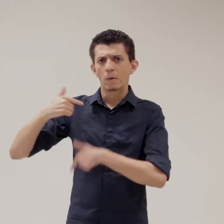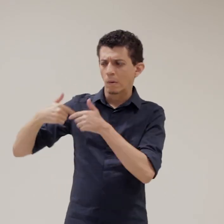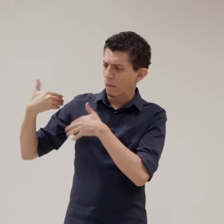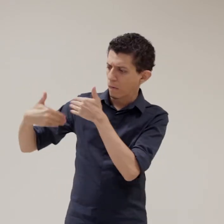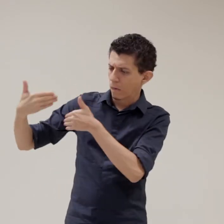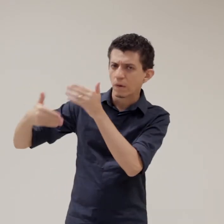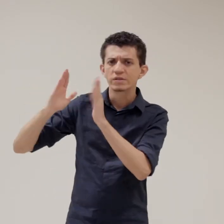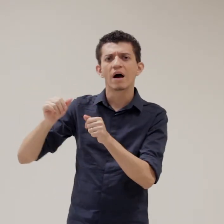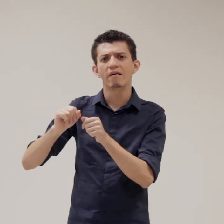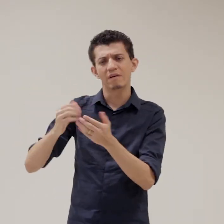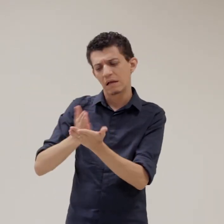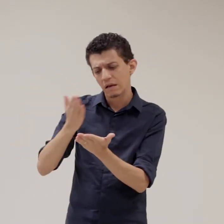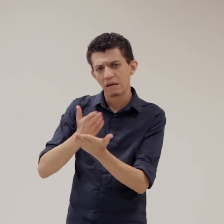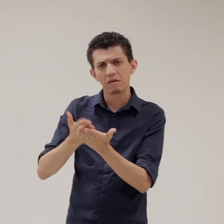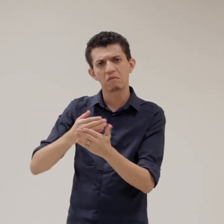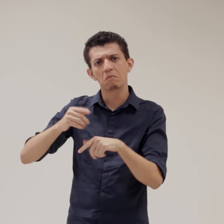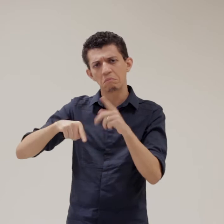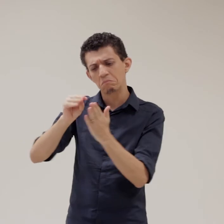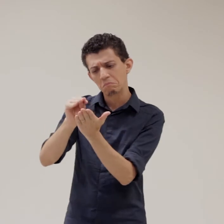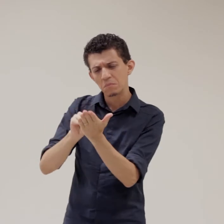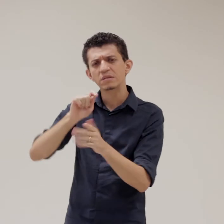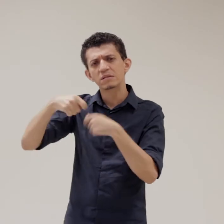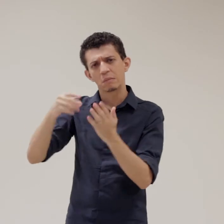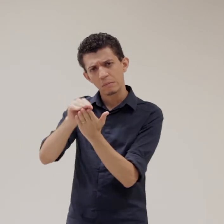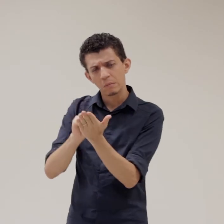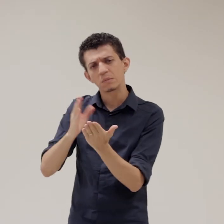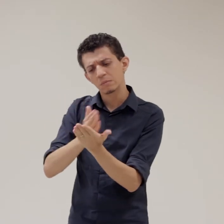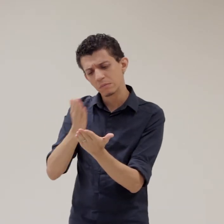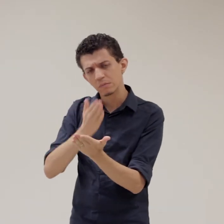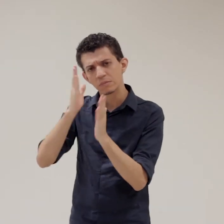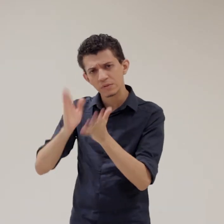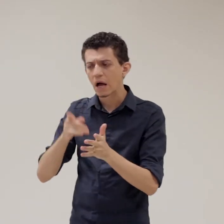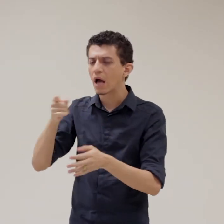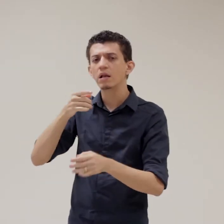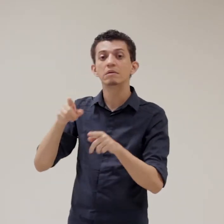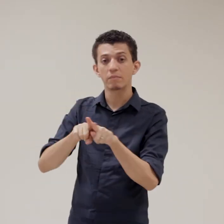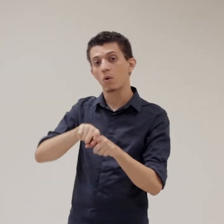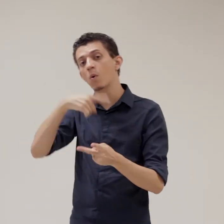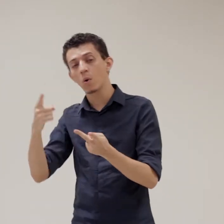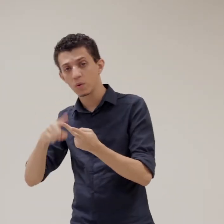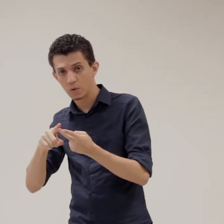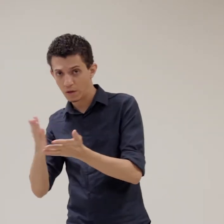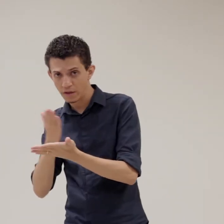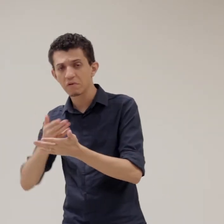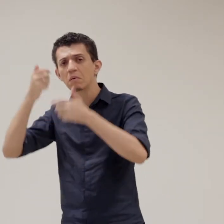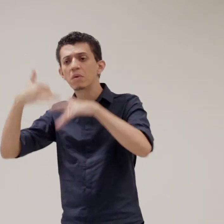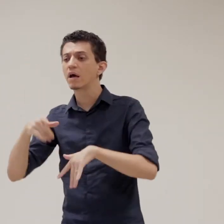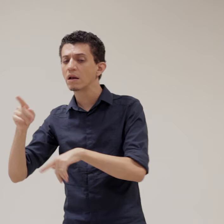Brasil, apresentado por José Edmilson Felipe da Silva e Ivan Jean Patterson no primeiro encontro científico de educadores do Rio Grande do